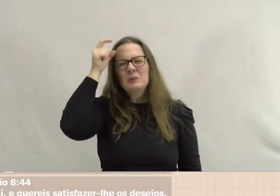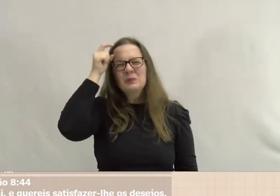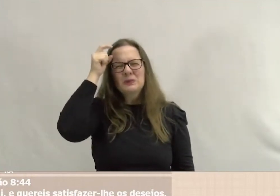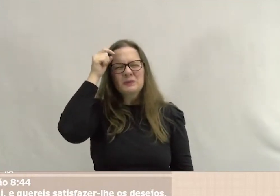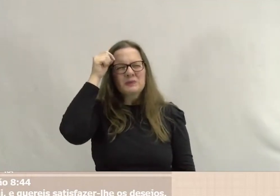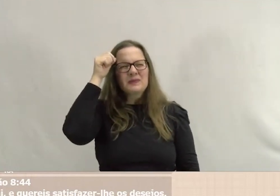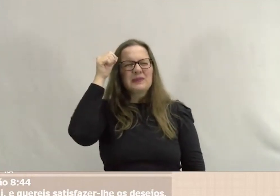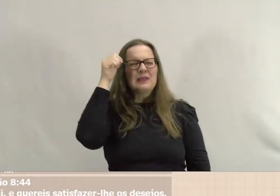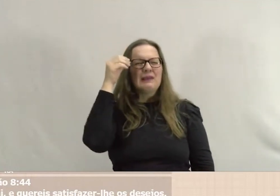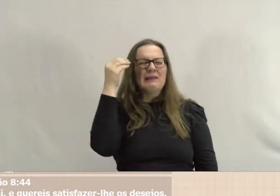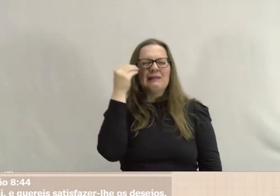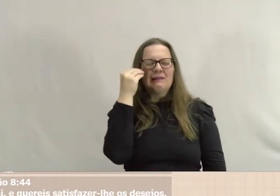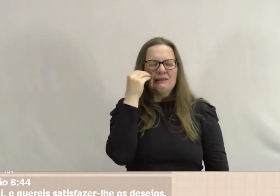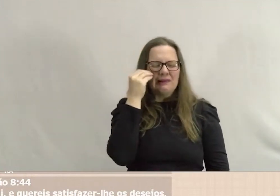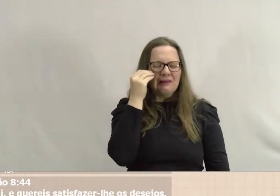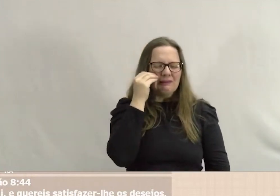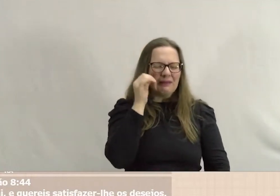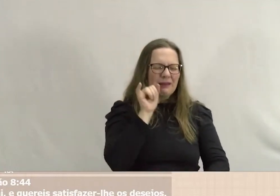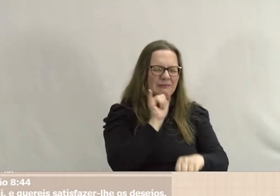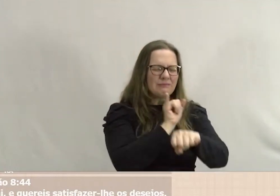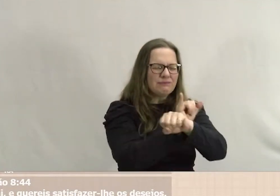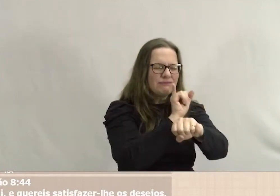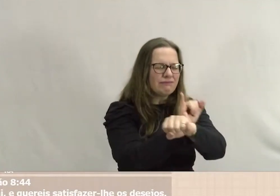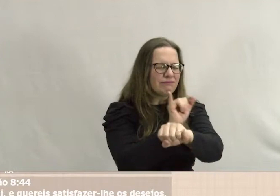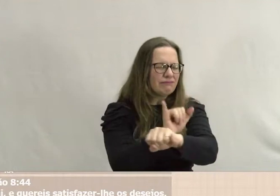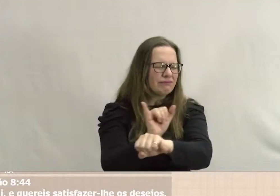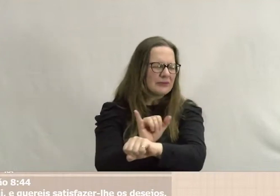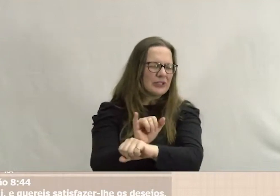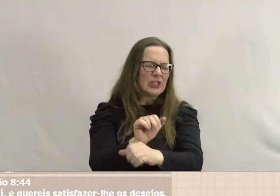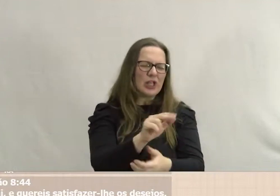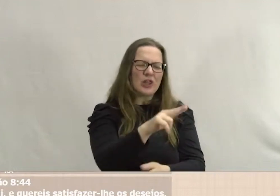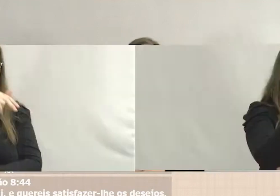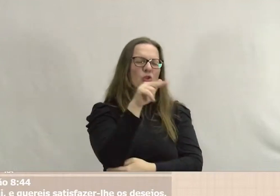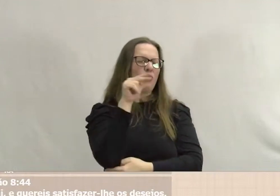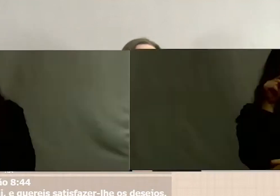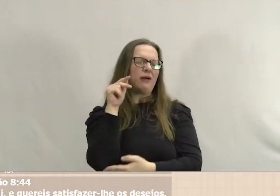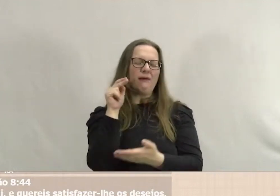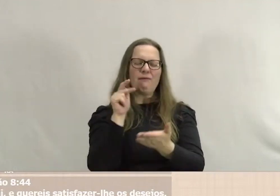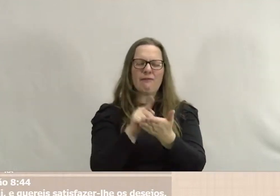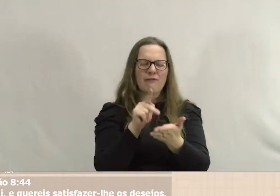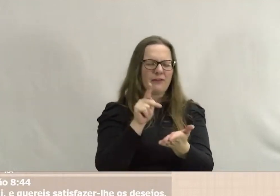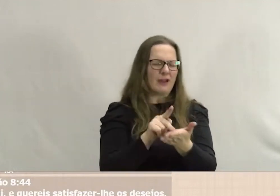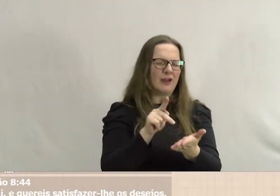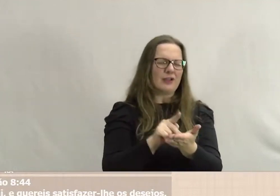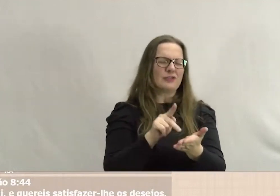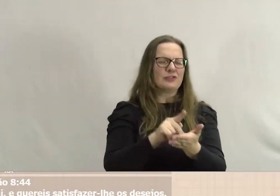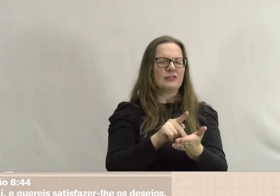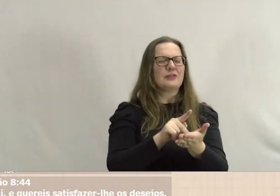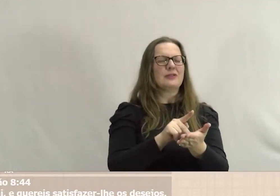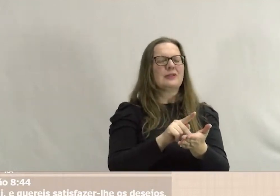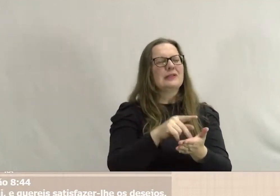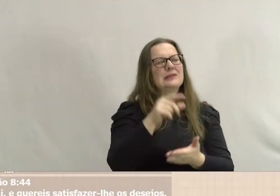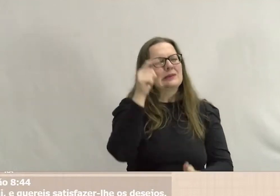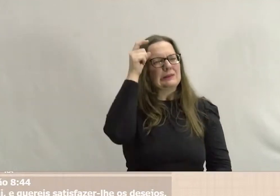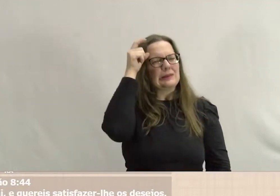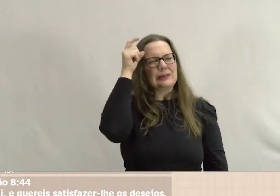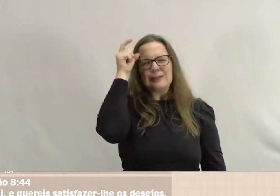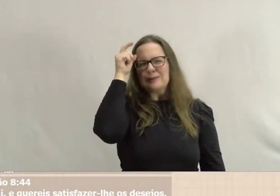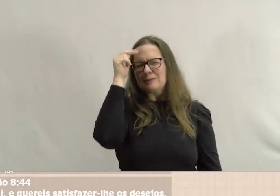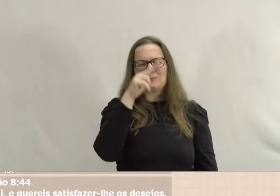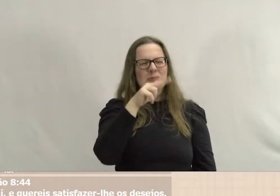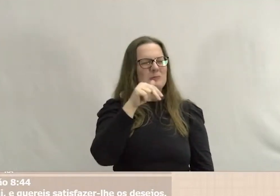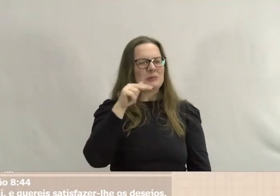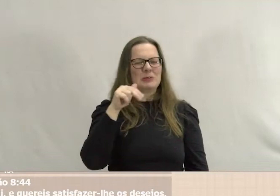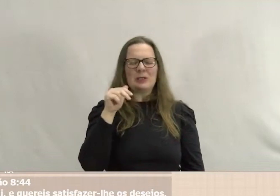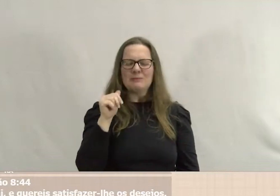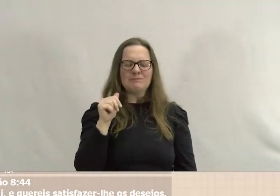jamais se firmou na verdade, porque nele não há verdade. Quando